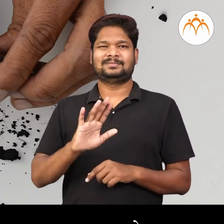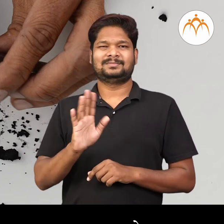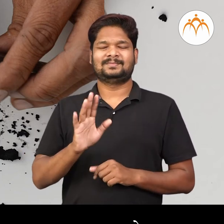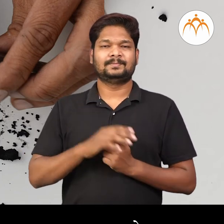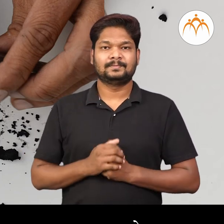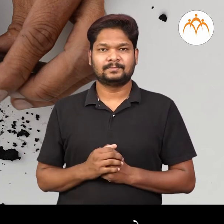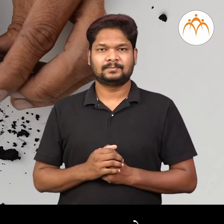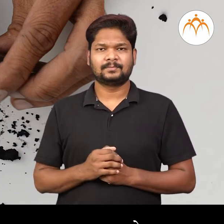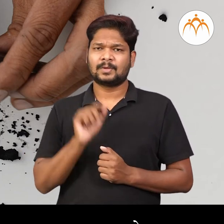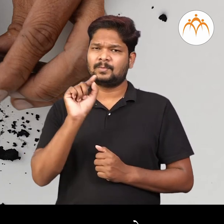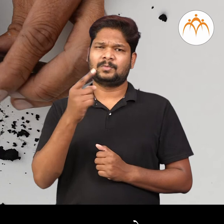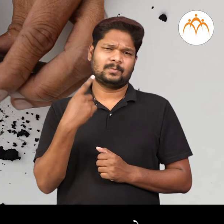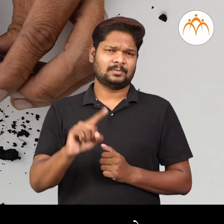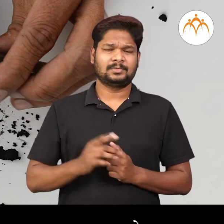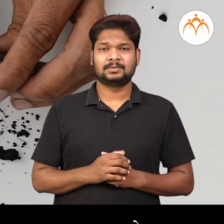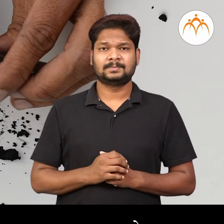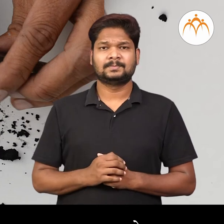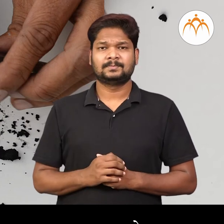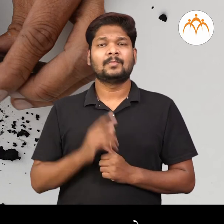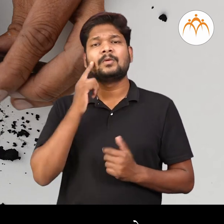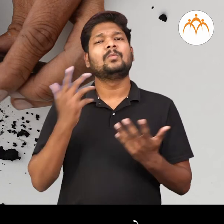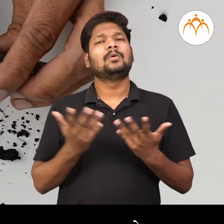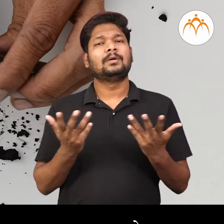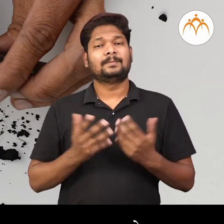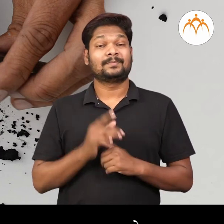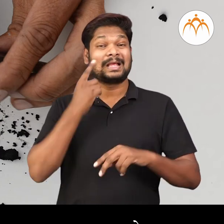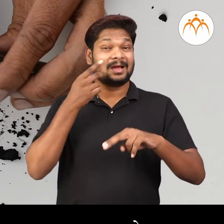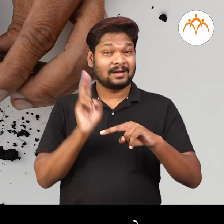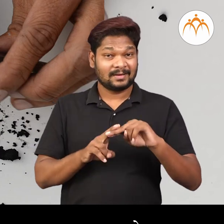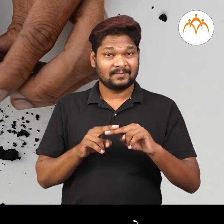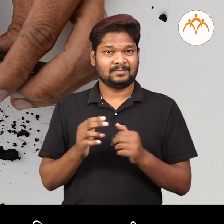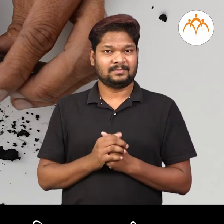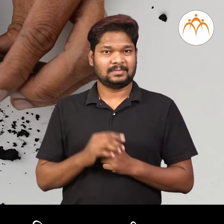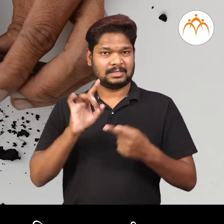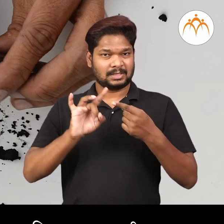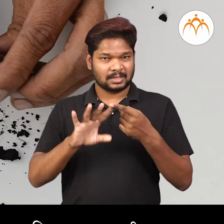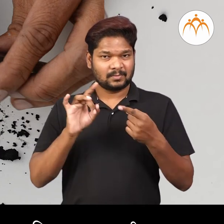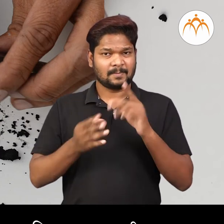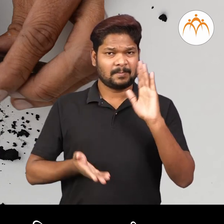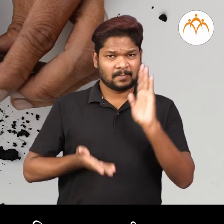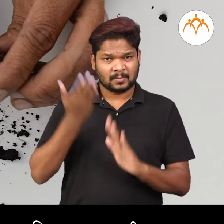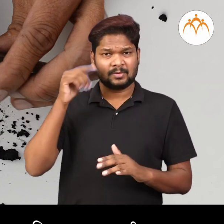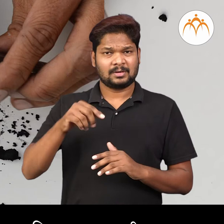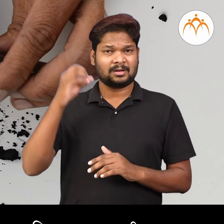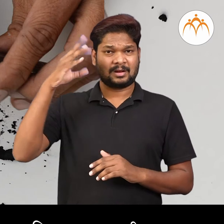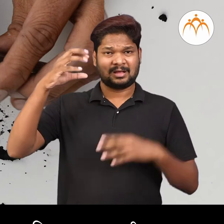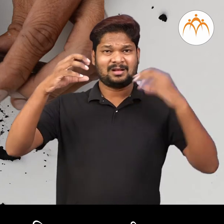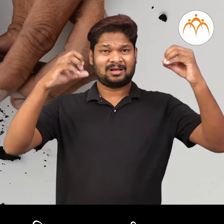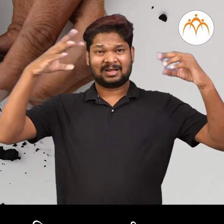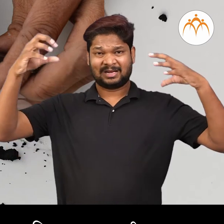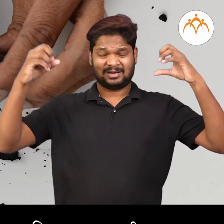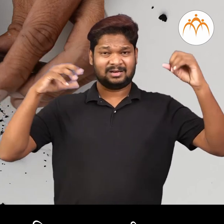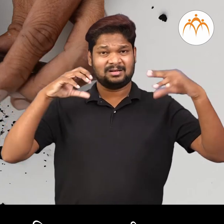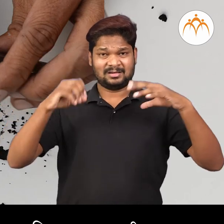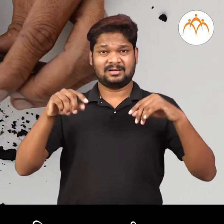समय जब खूब प्रमाण आवश्यक असलेला विद्युत प्रवाह हो या